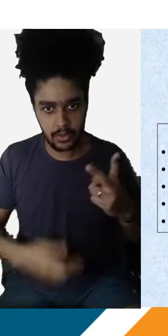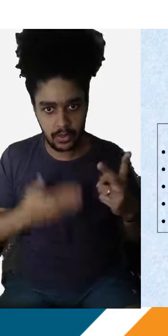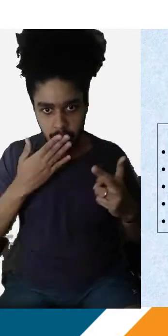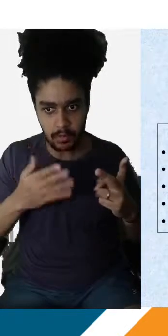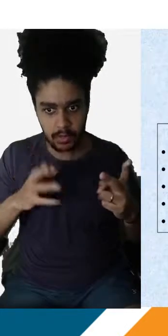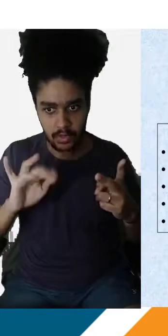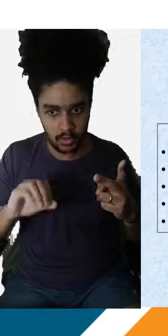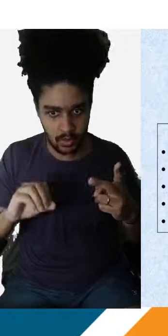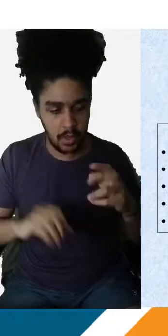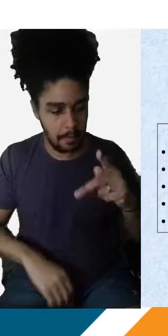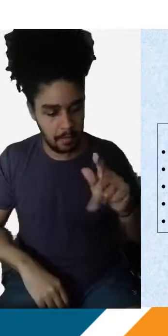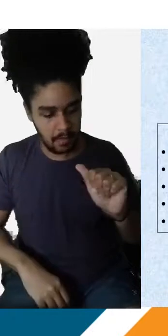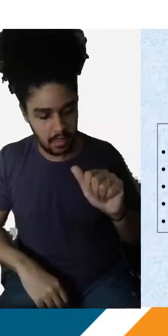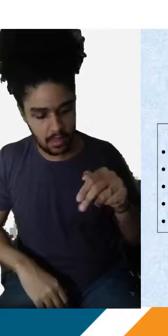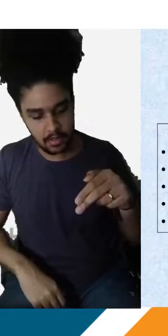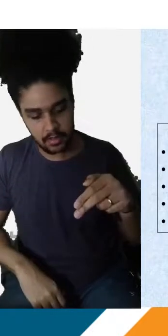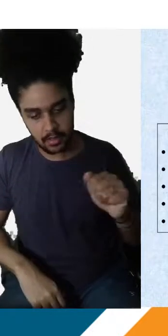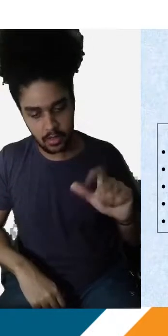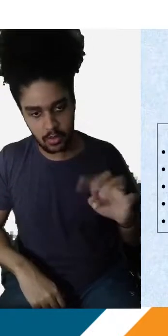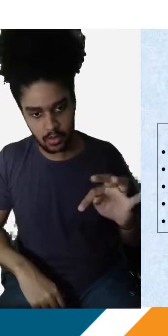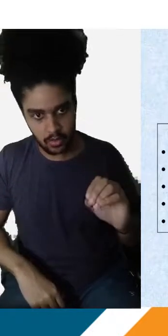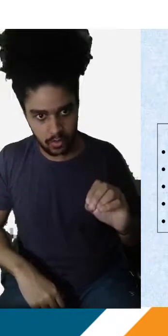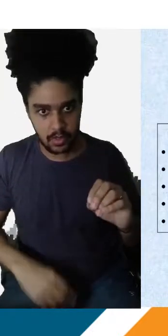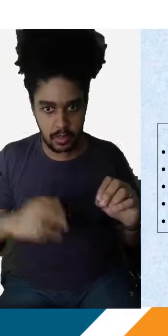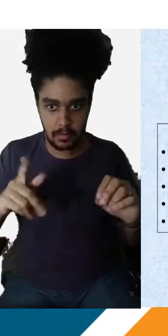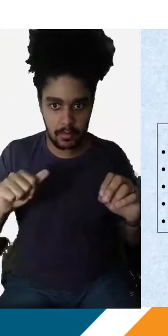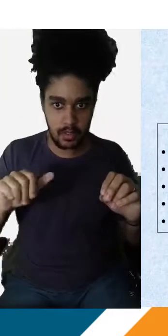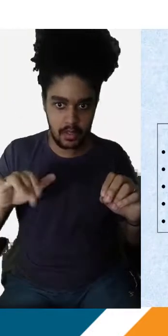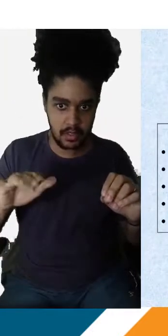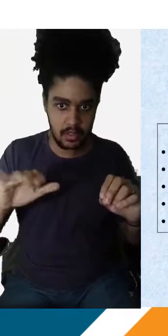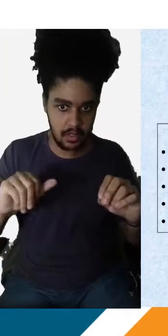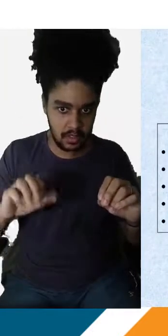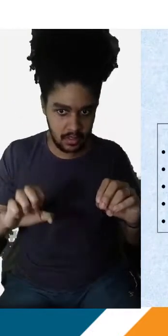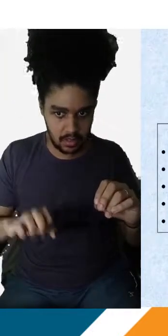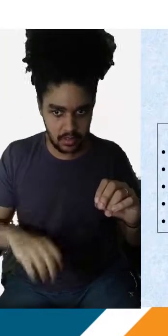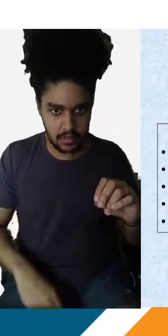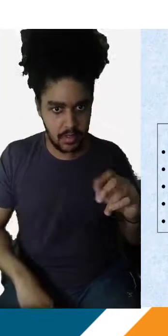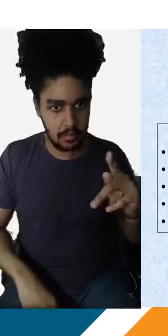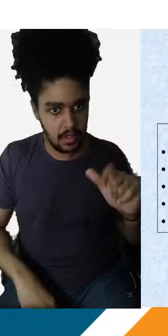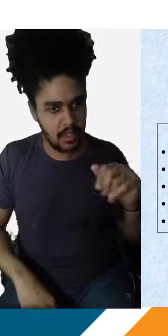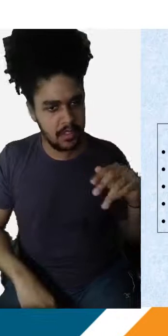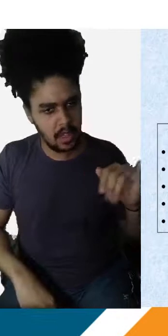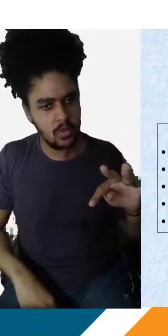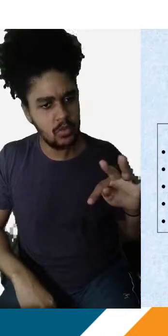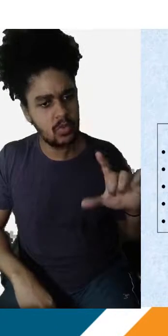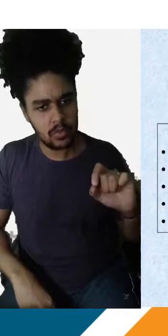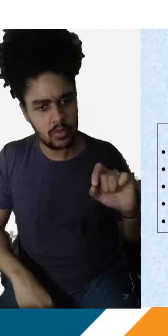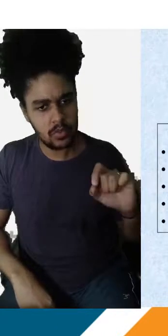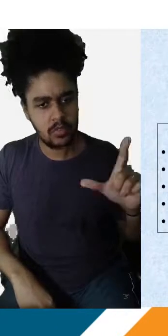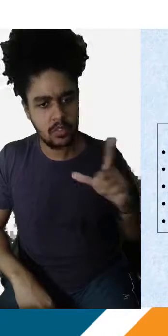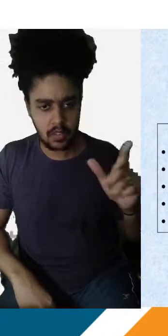rio de planície. Primeiro, o rio de Planalto. O rio de Planalto, como o nome sugere, são rios que percorrem os